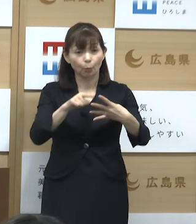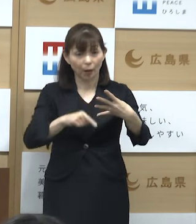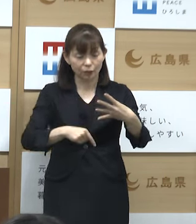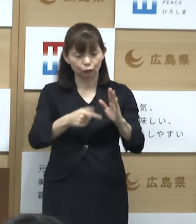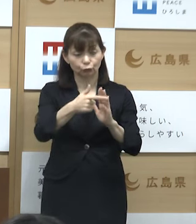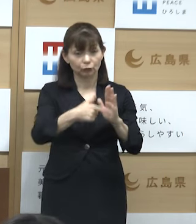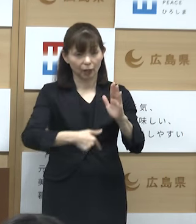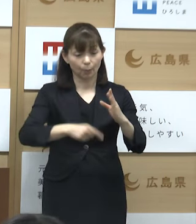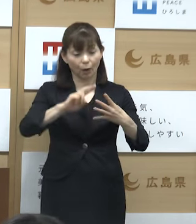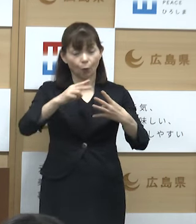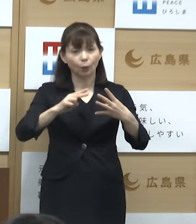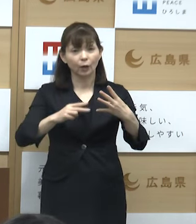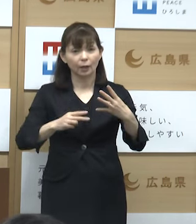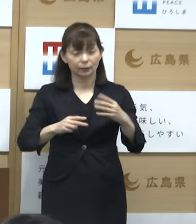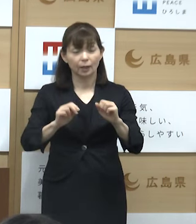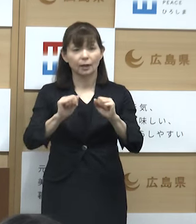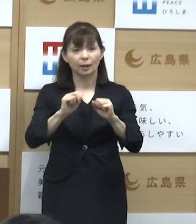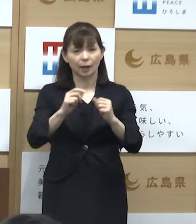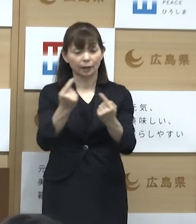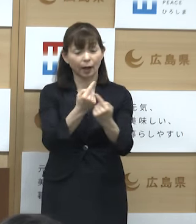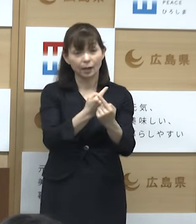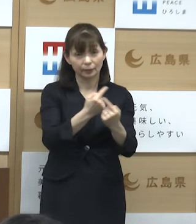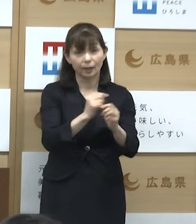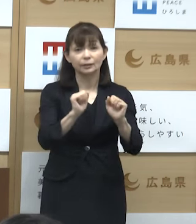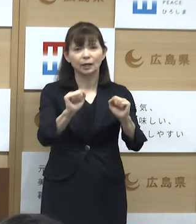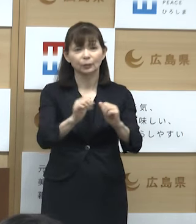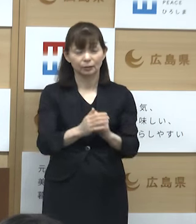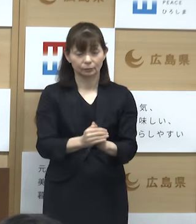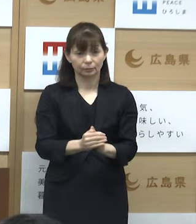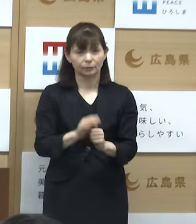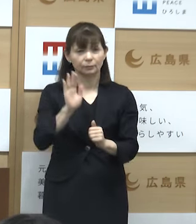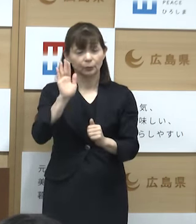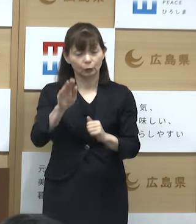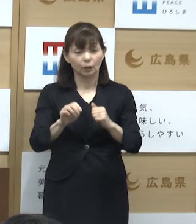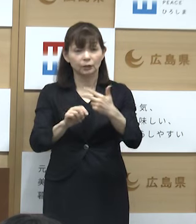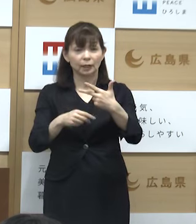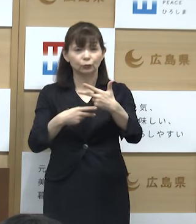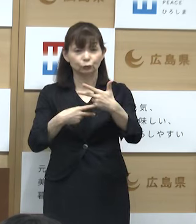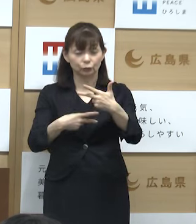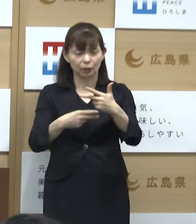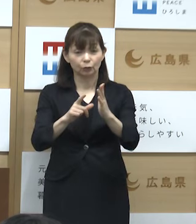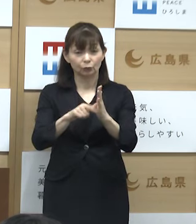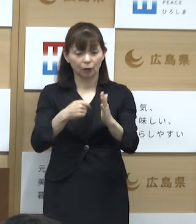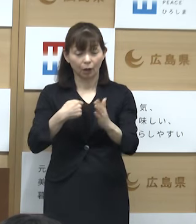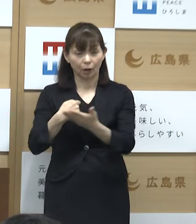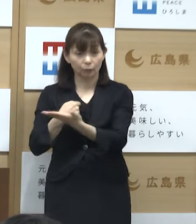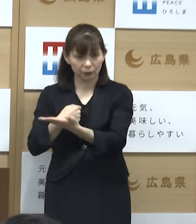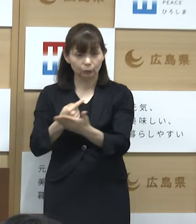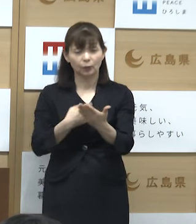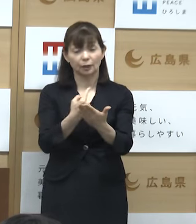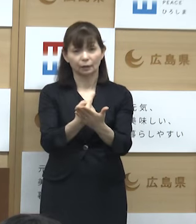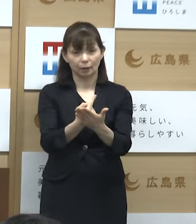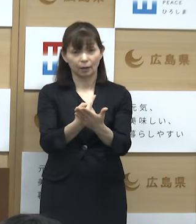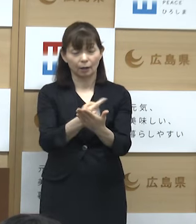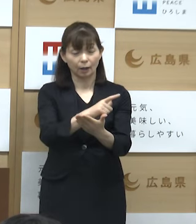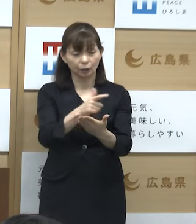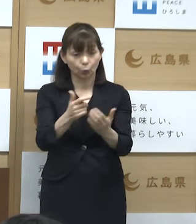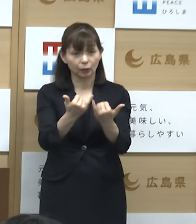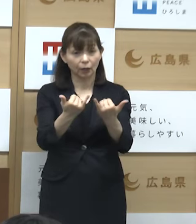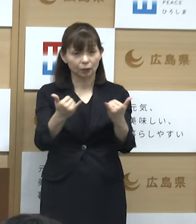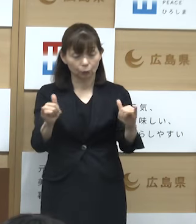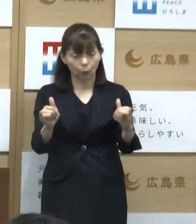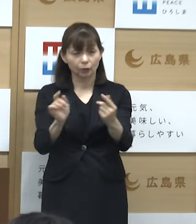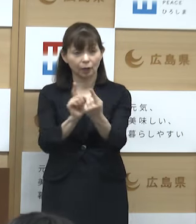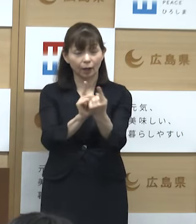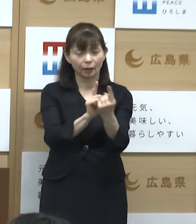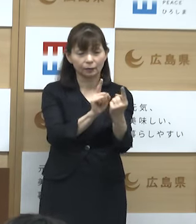。第1週目の7月2日には私も参加しまして、幅広い分野の方々とともに